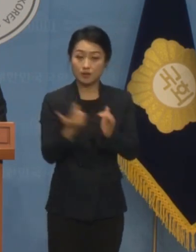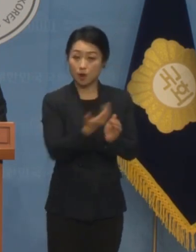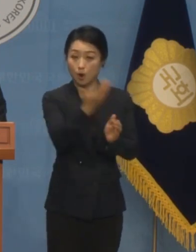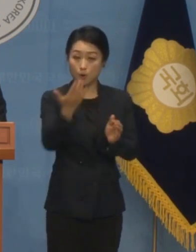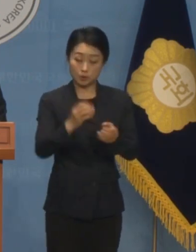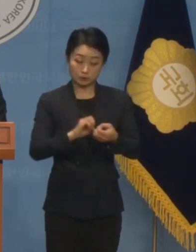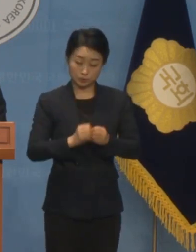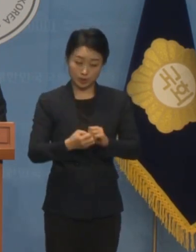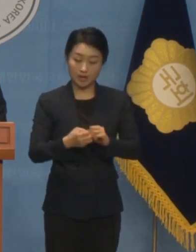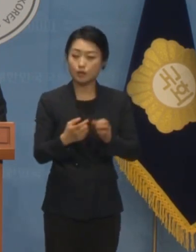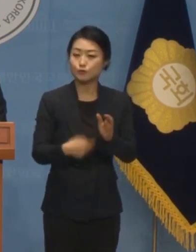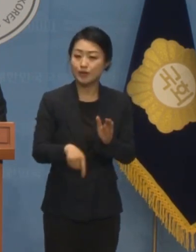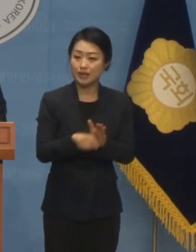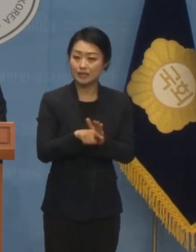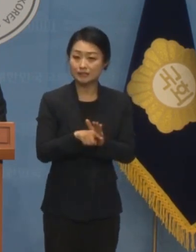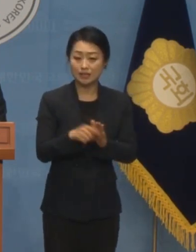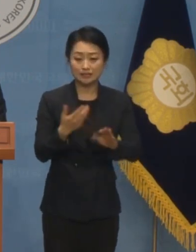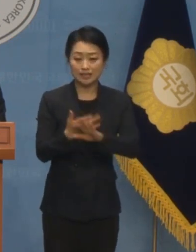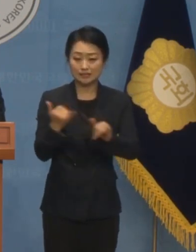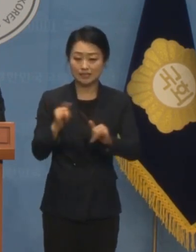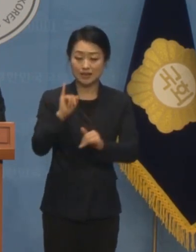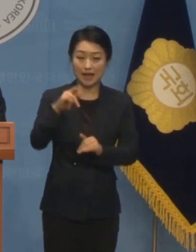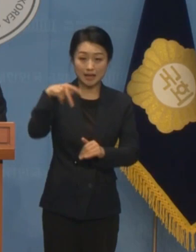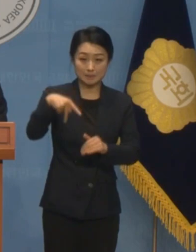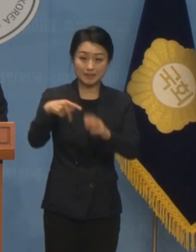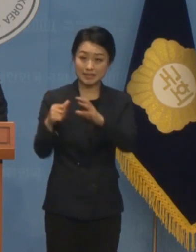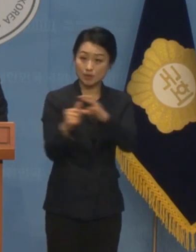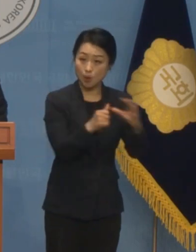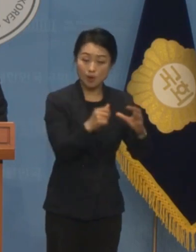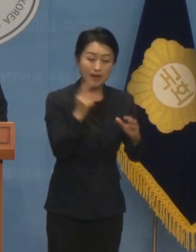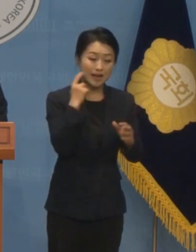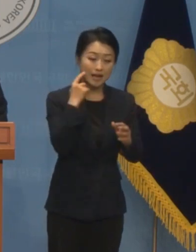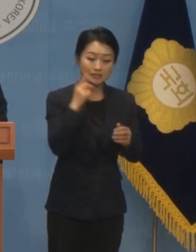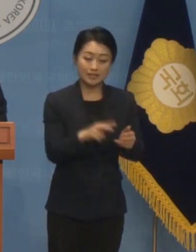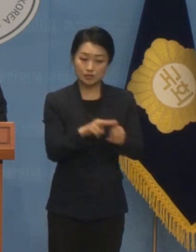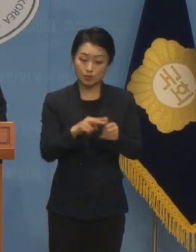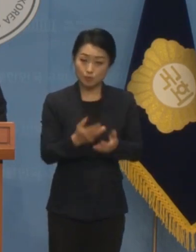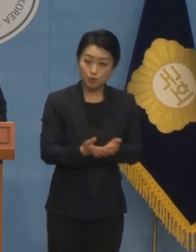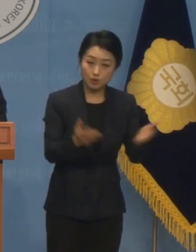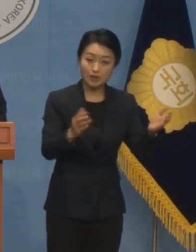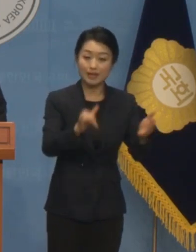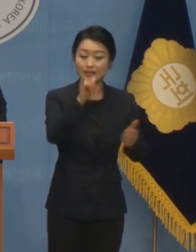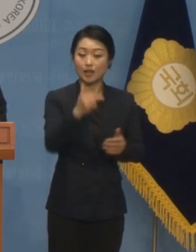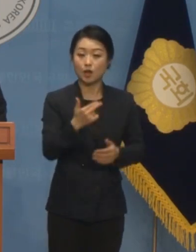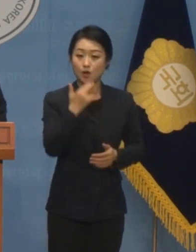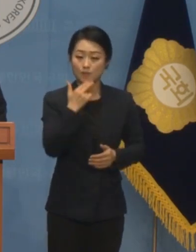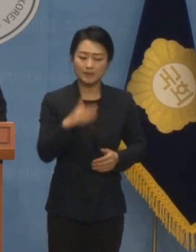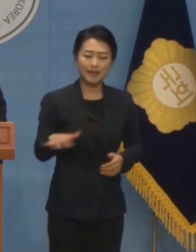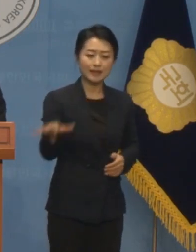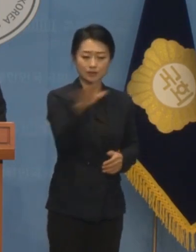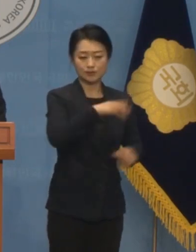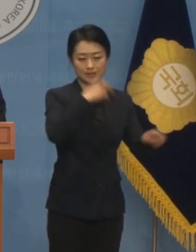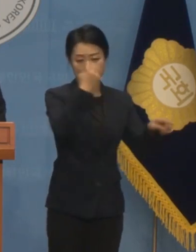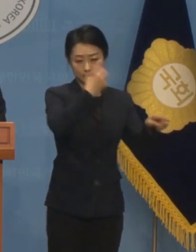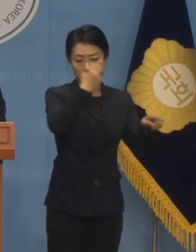위해 타인 계정을 활용해 허위 정보를 유포하지 않았는지도 확인해야 합니다.